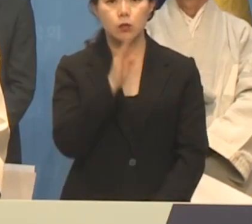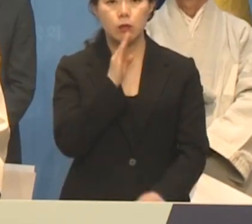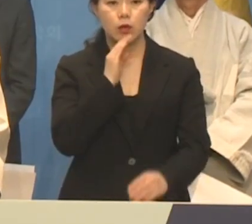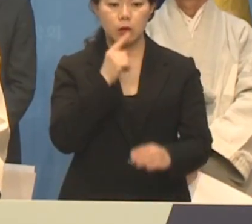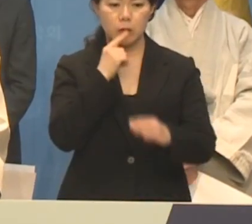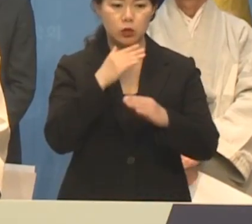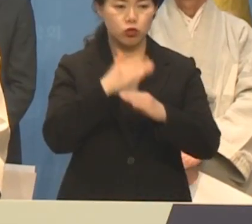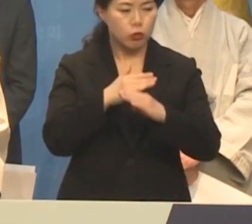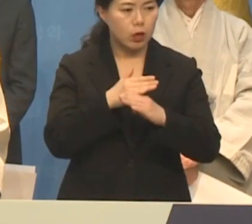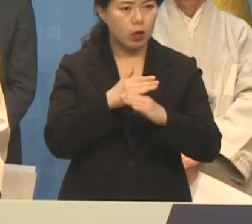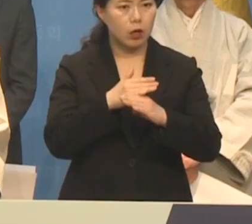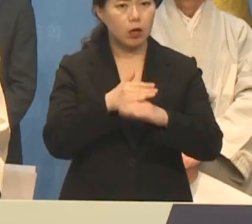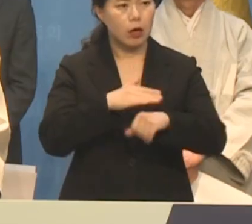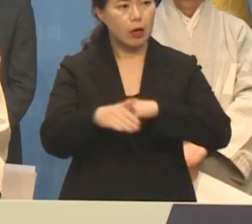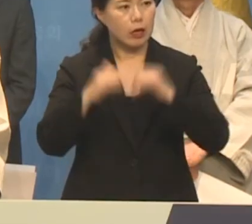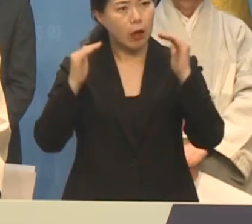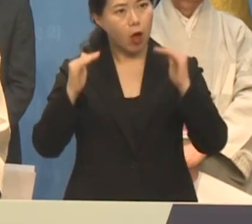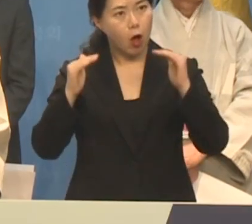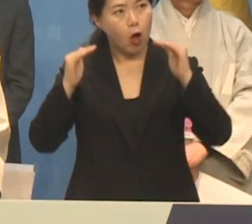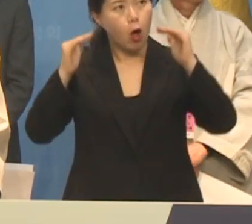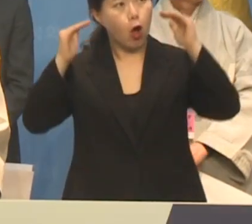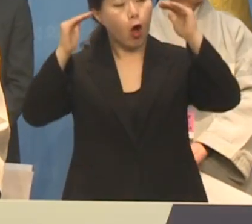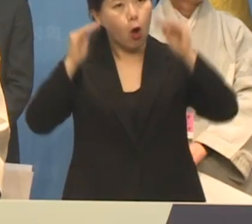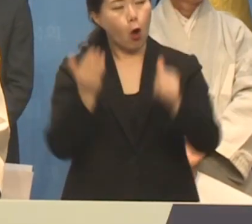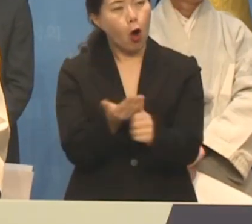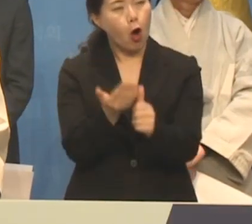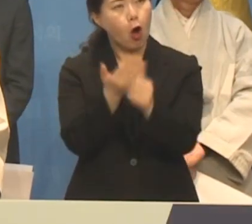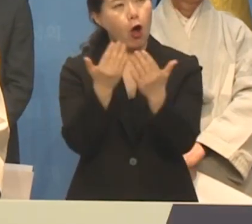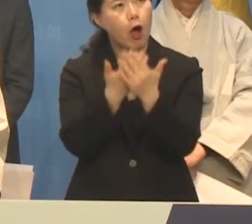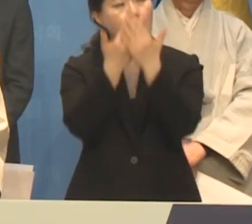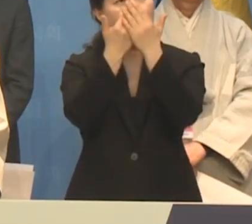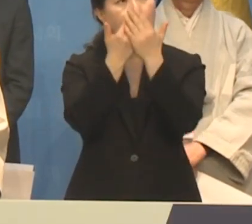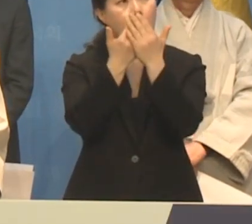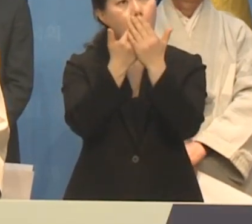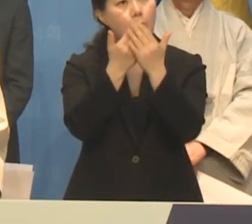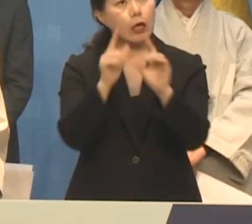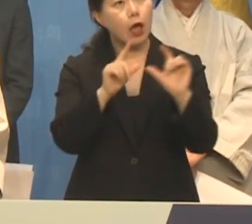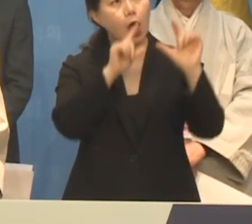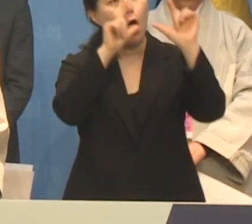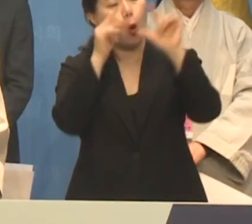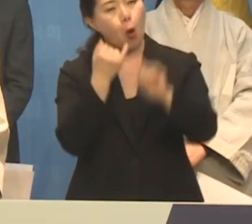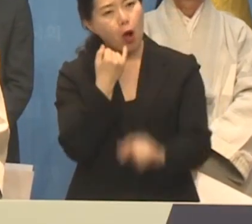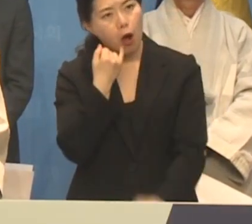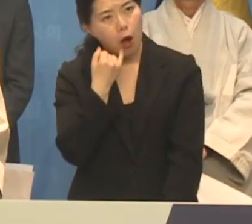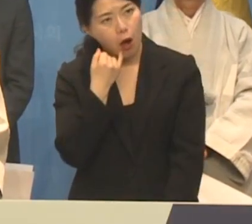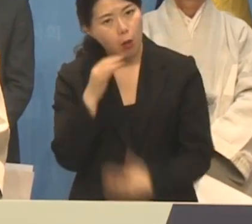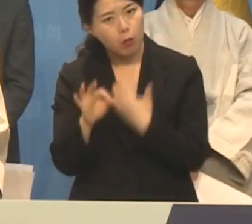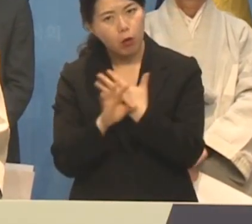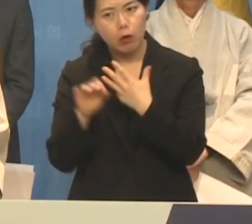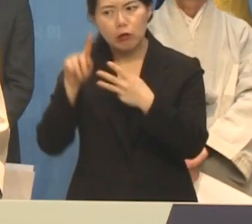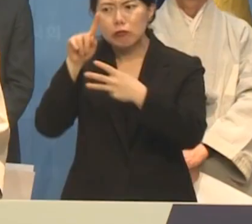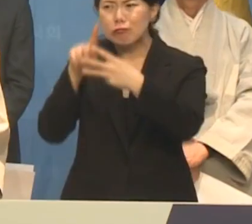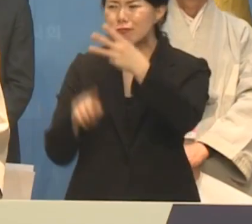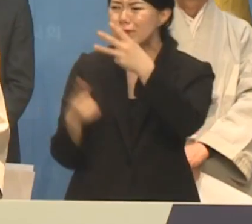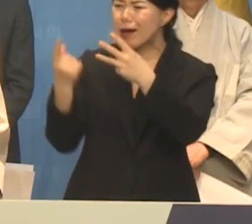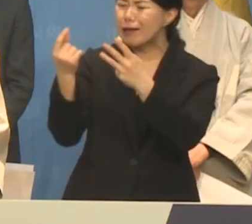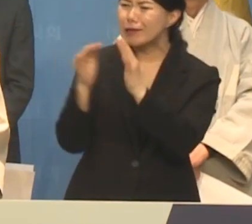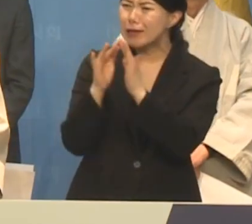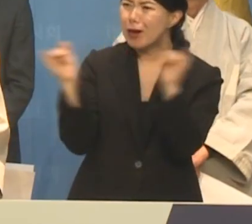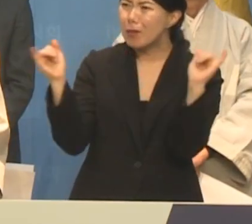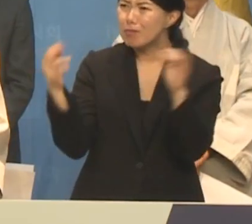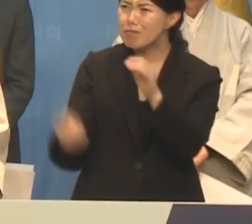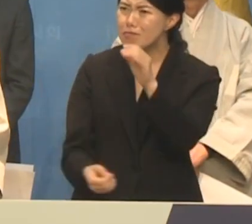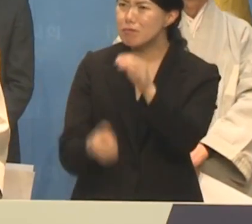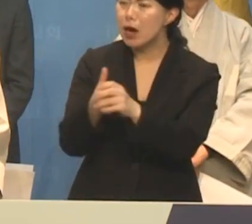민주화가 성숙되어서 살만하면은 윤석열 같은 사람이 또 튀어나와가지고